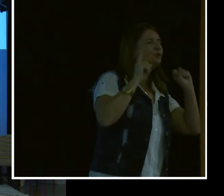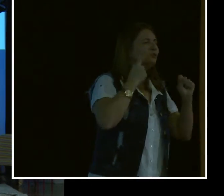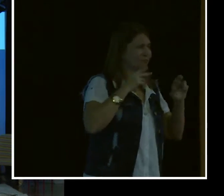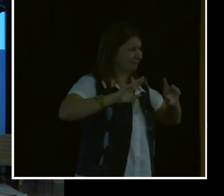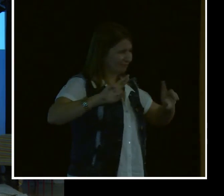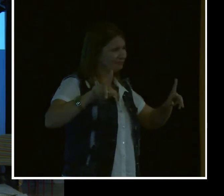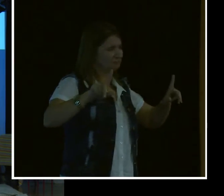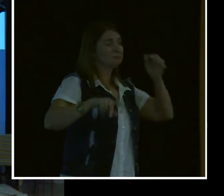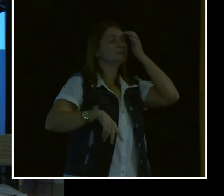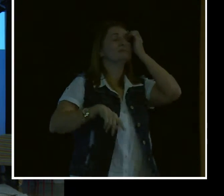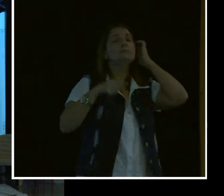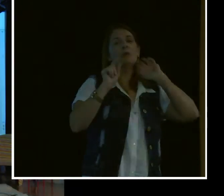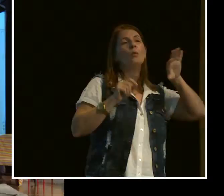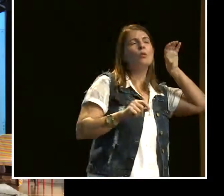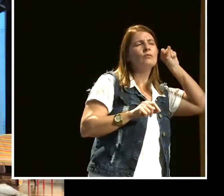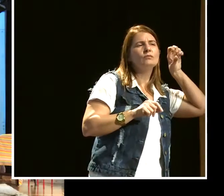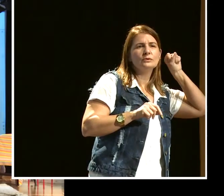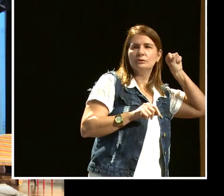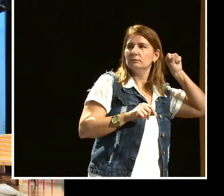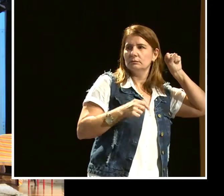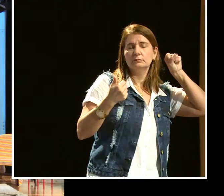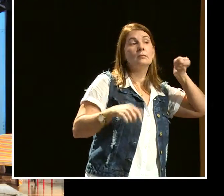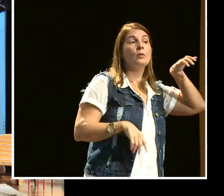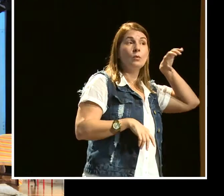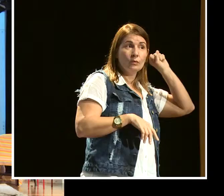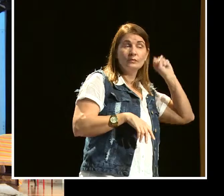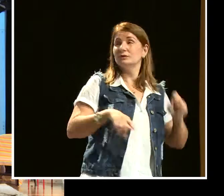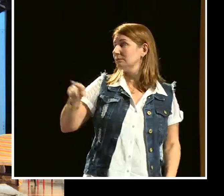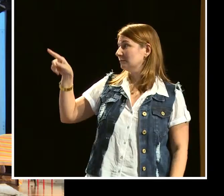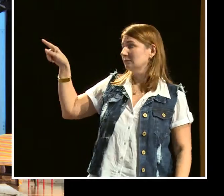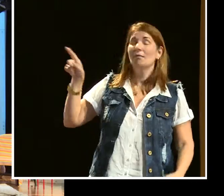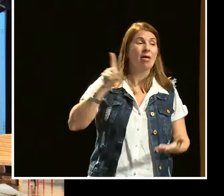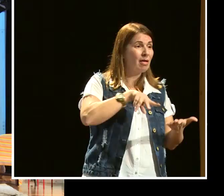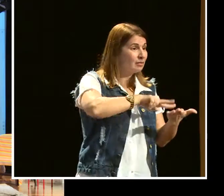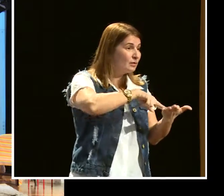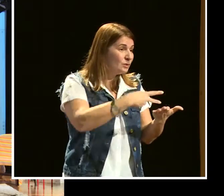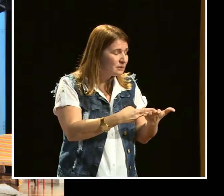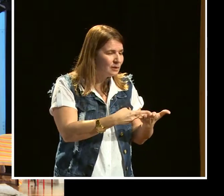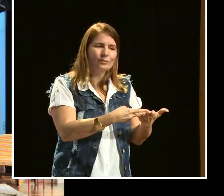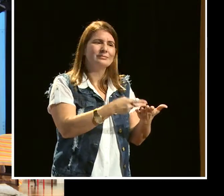Vocês viram a produção do ouvinte, do aluno ouvinte e da aluna surda.